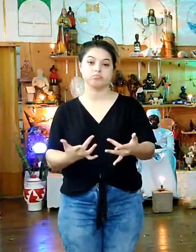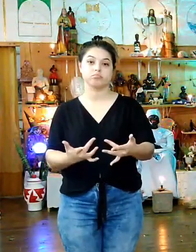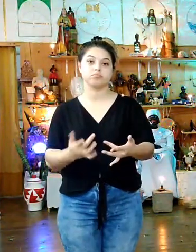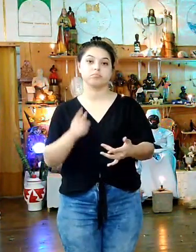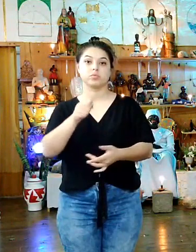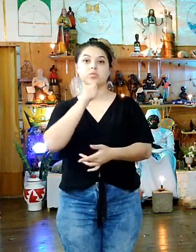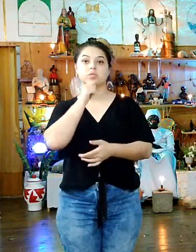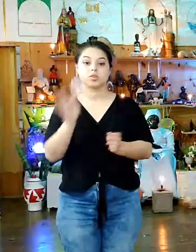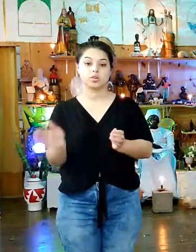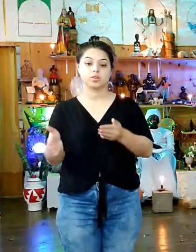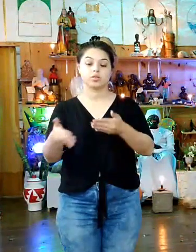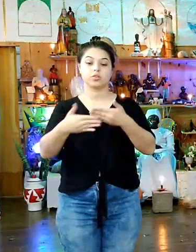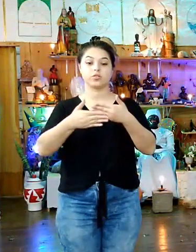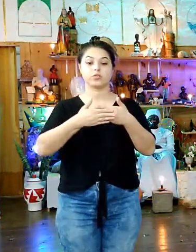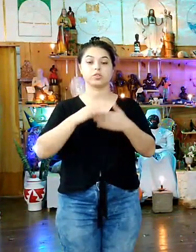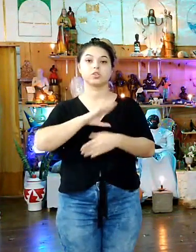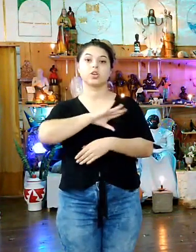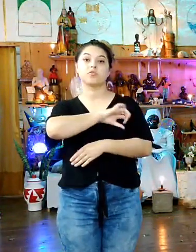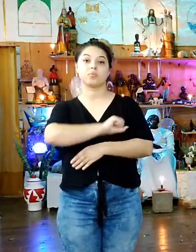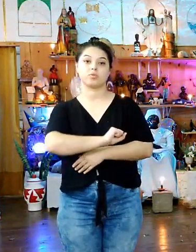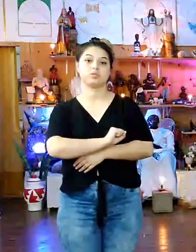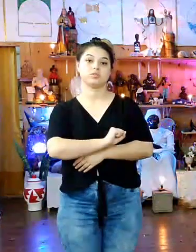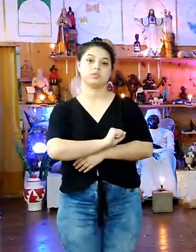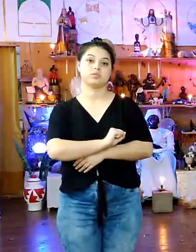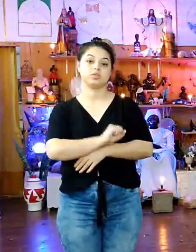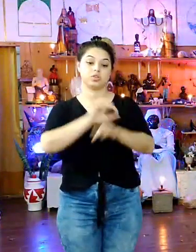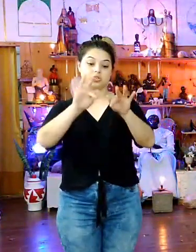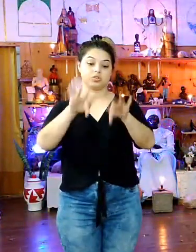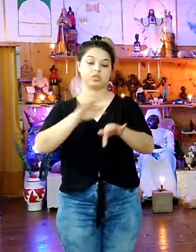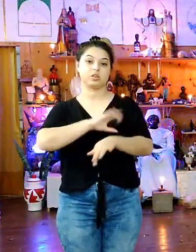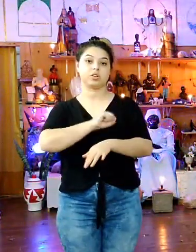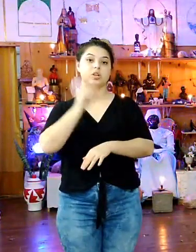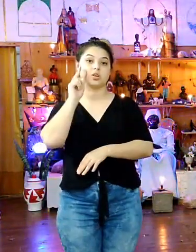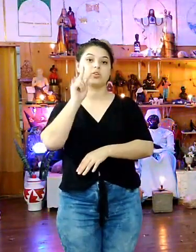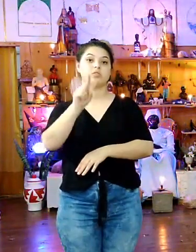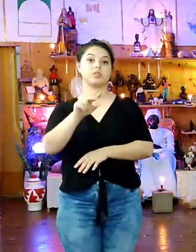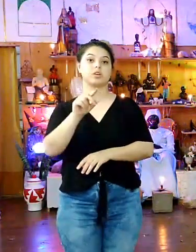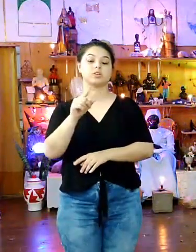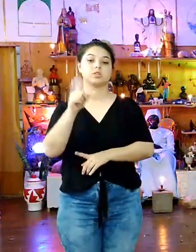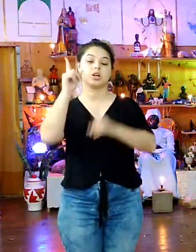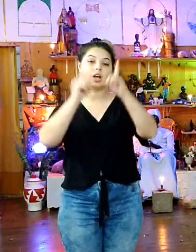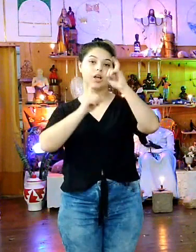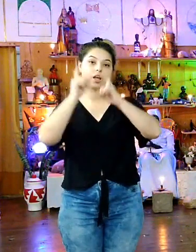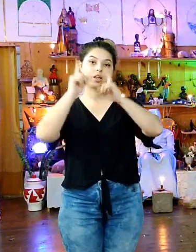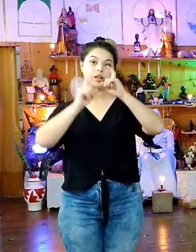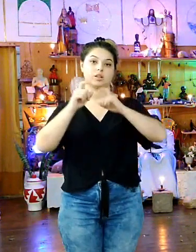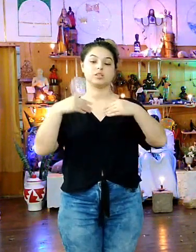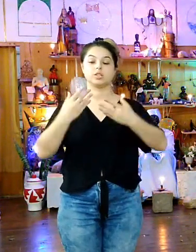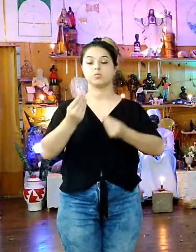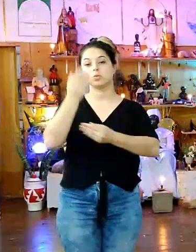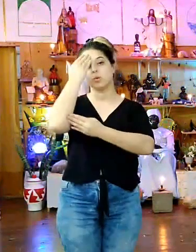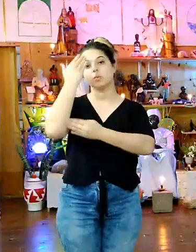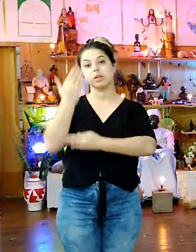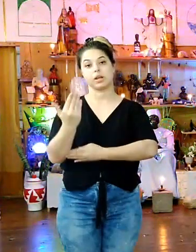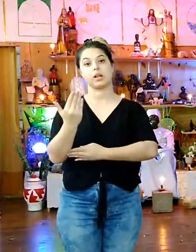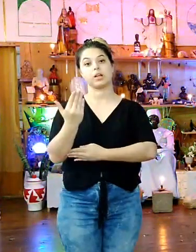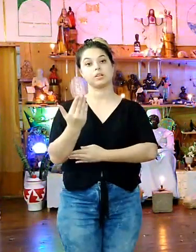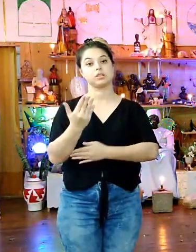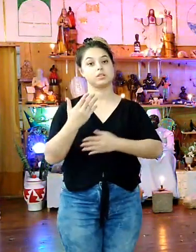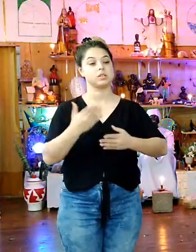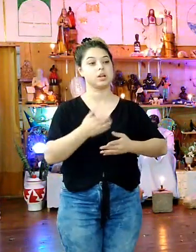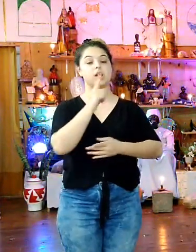ou seja, fechando com amor, eu vejo a expressão da religião. Então, muito obrigado a todas,